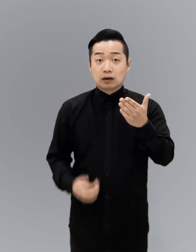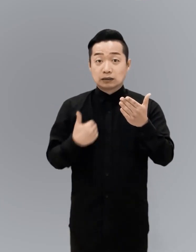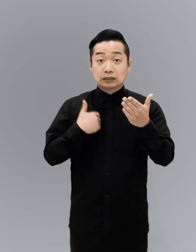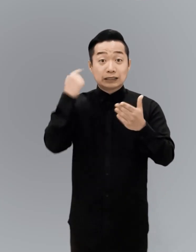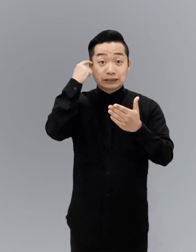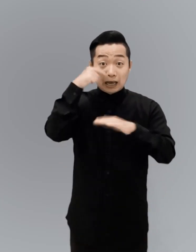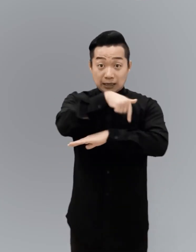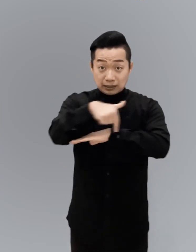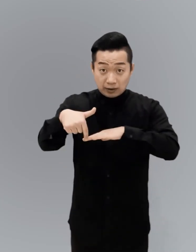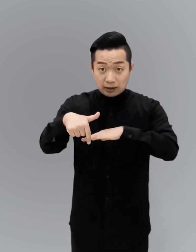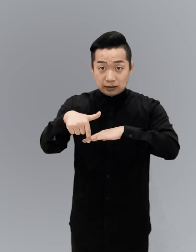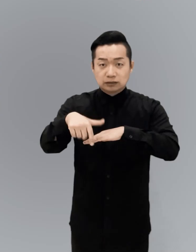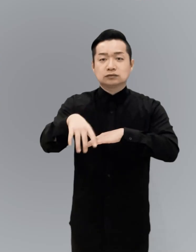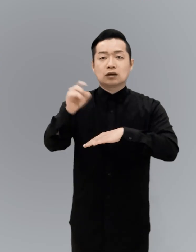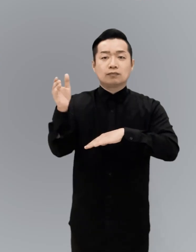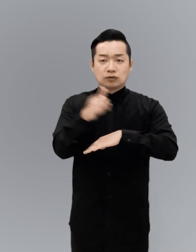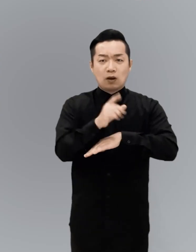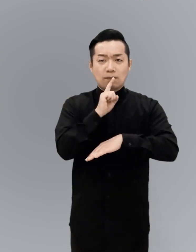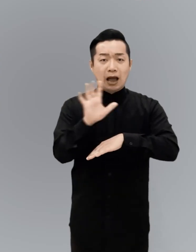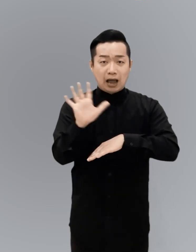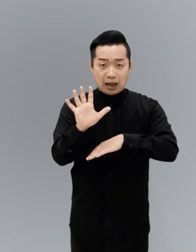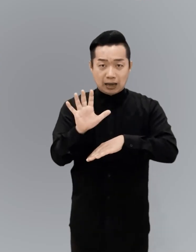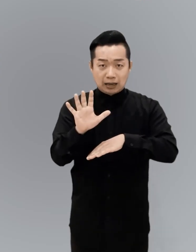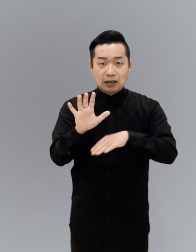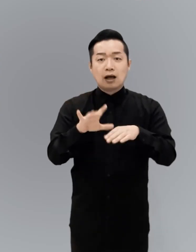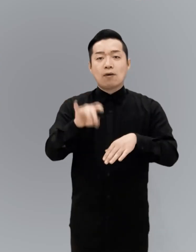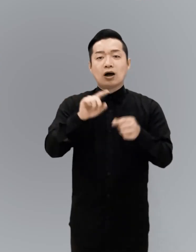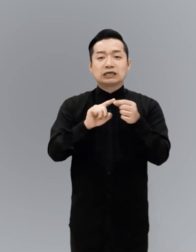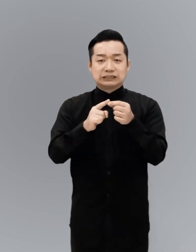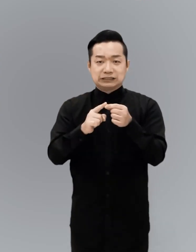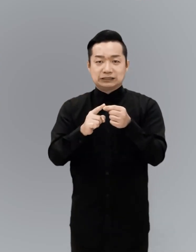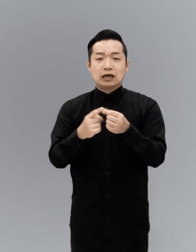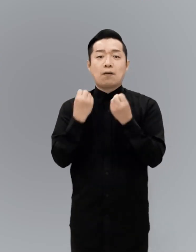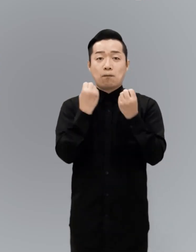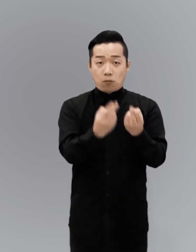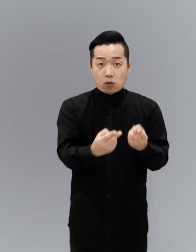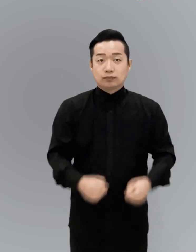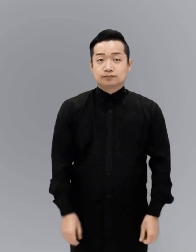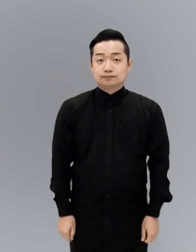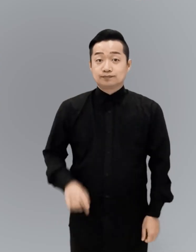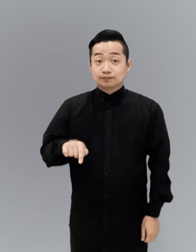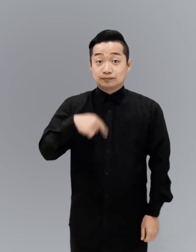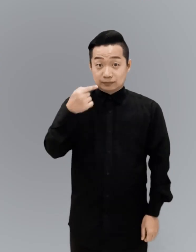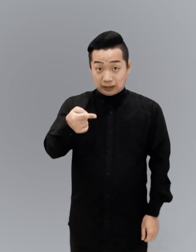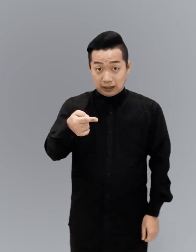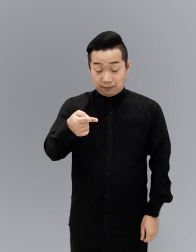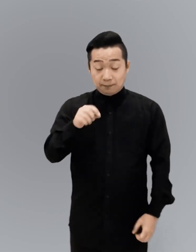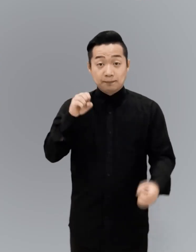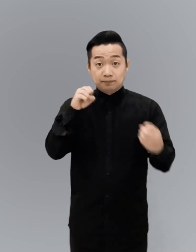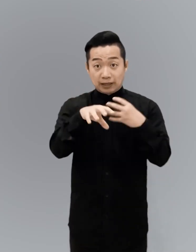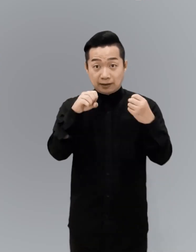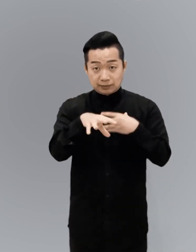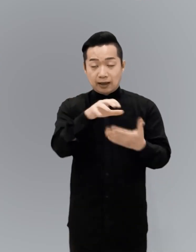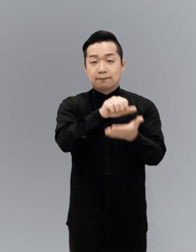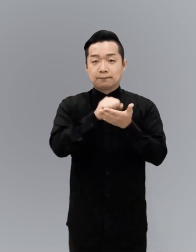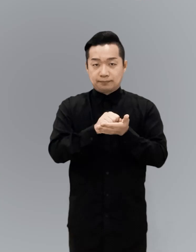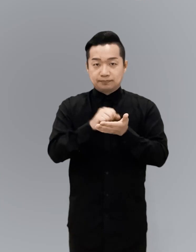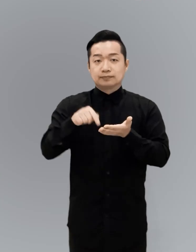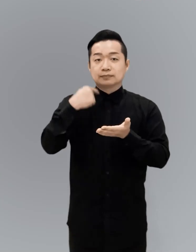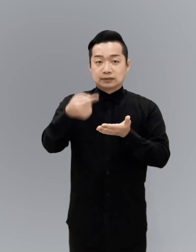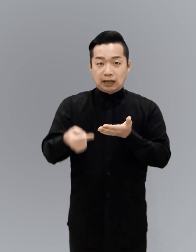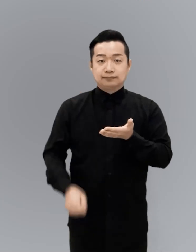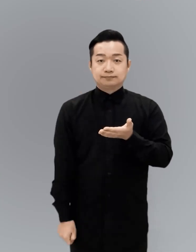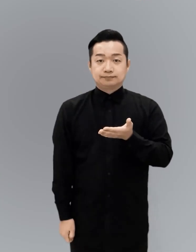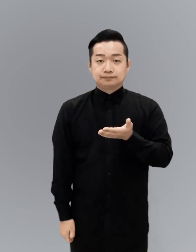나오더라고요. 제가 생각하는 기획을 그냥 처음에 말이 아니라 먼저 글로 보내고요. 그 글에 대한 피드백을